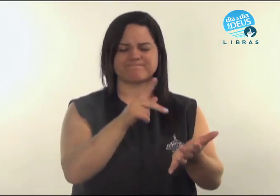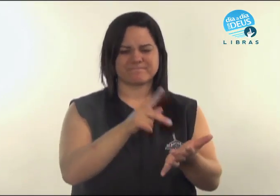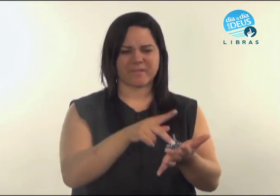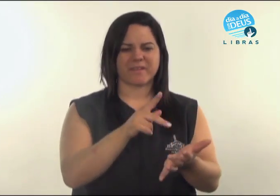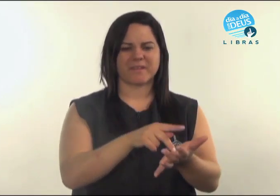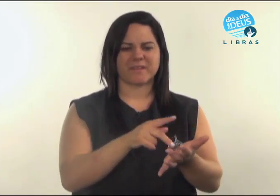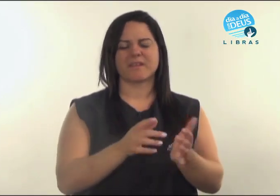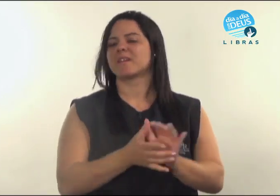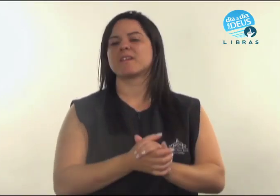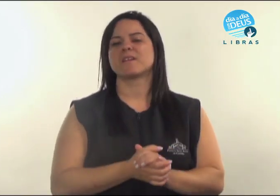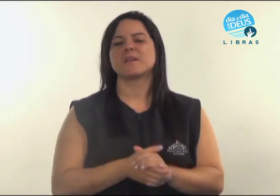querido.